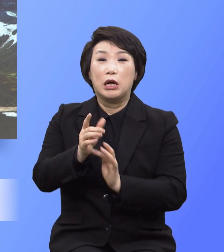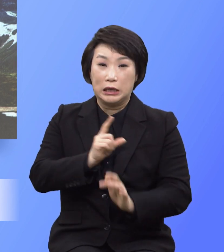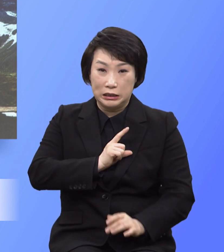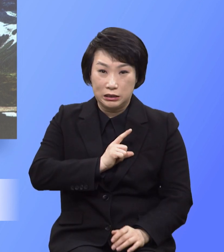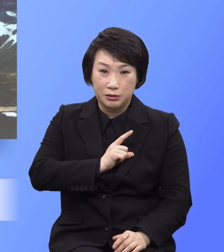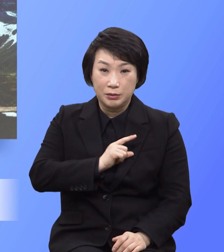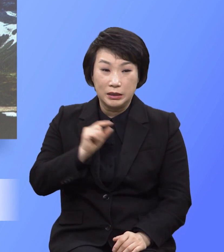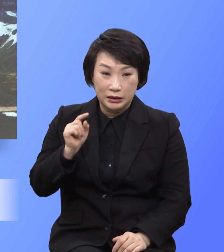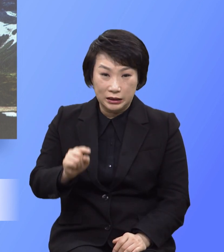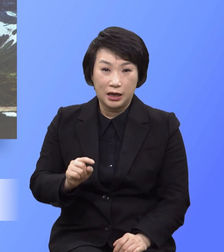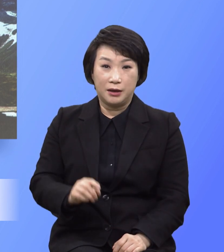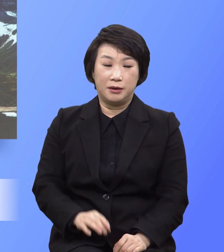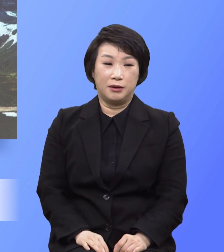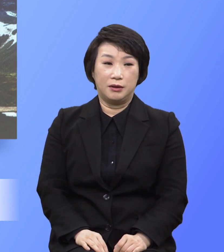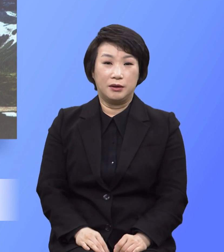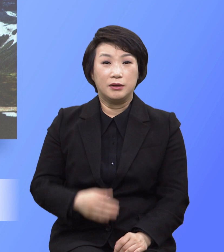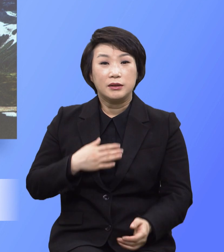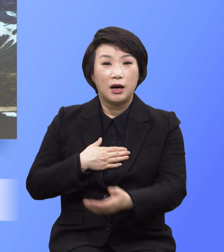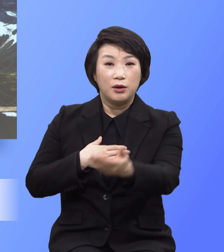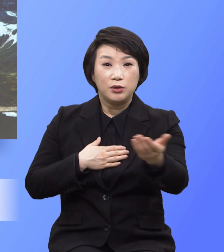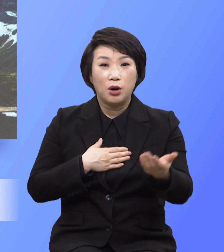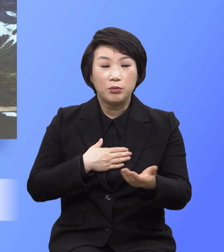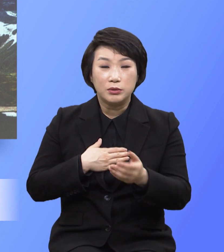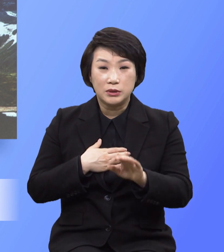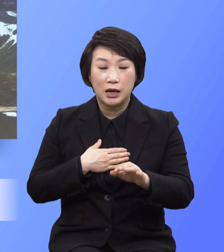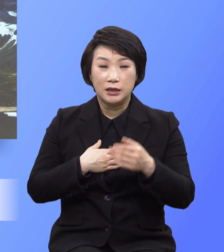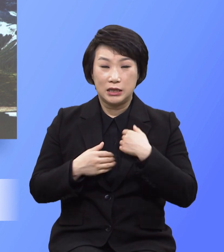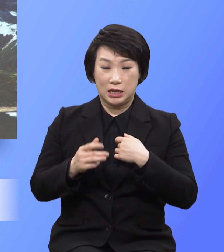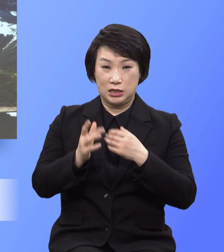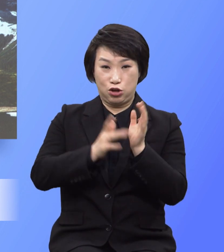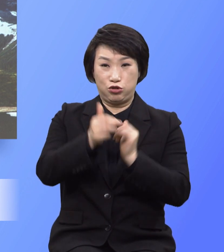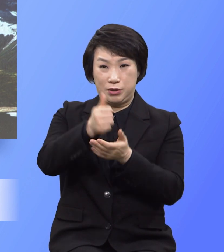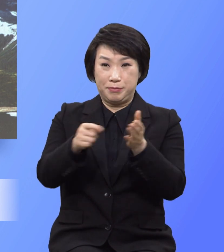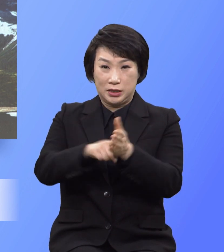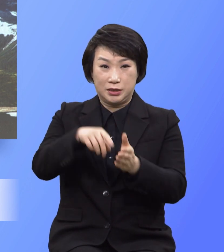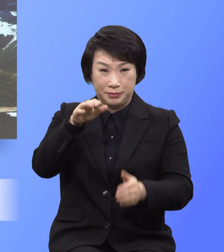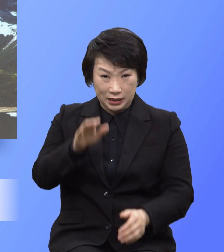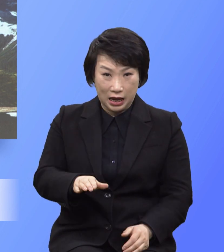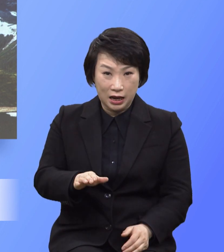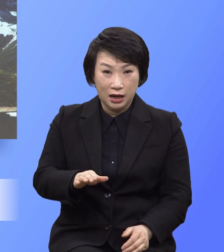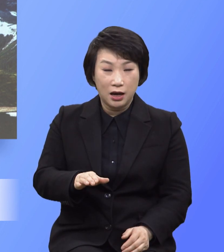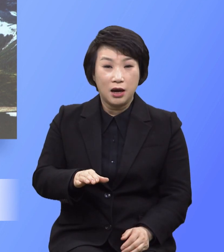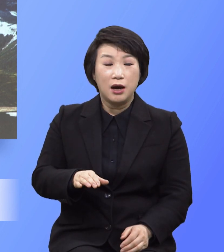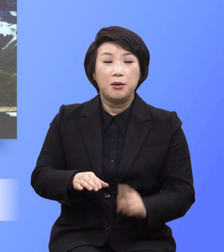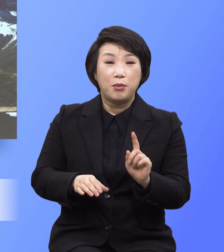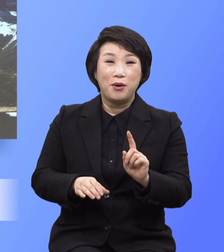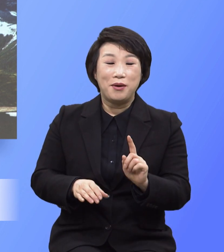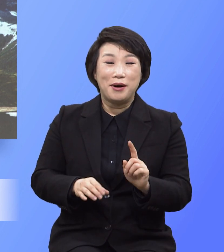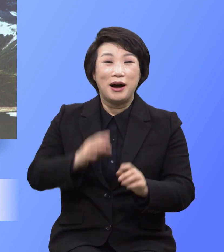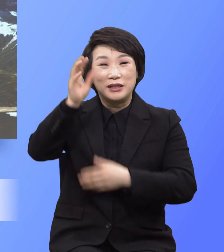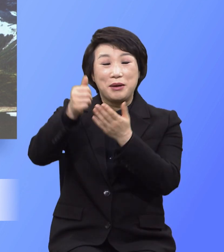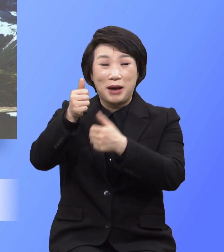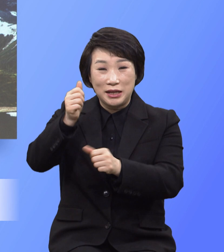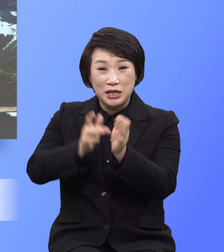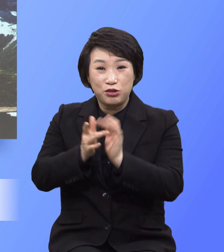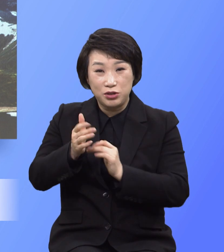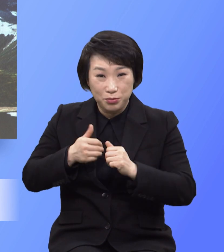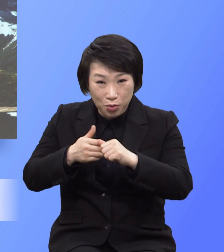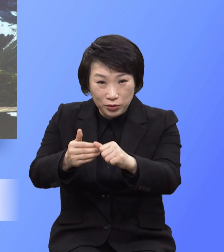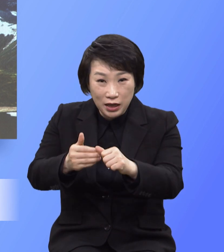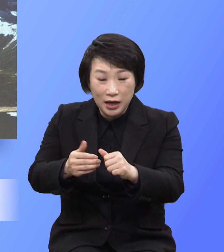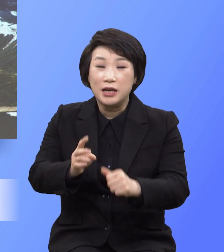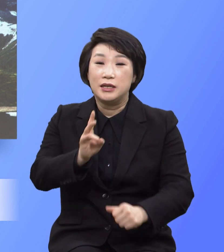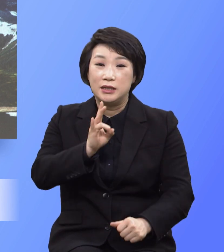예수라고는 이름. 그래서 여러분들이 나는 예수 믿습니다 하면 하나님이 아들을